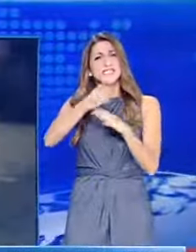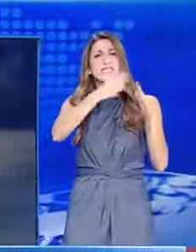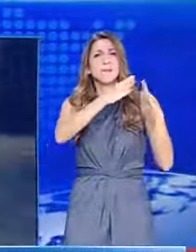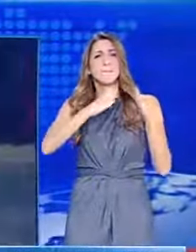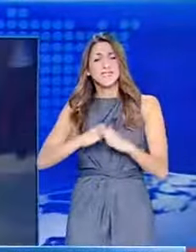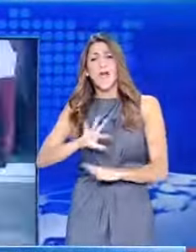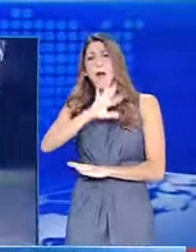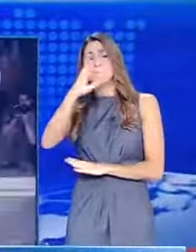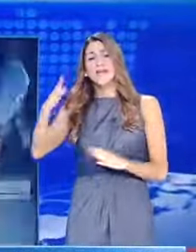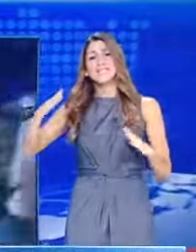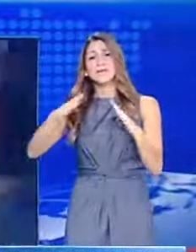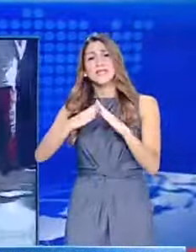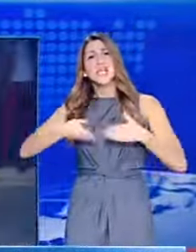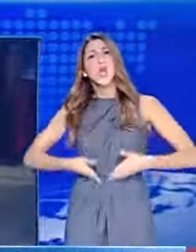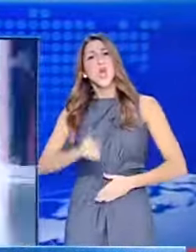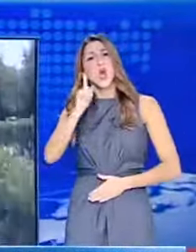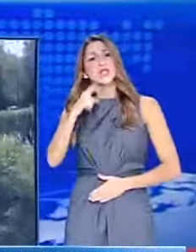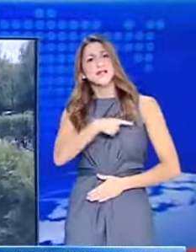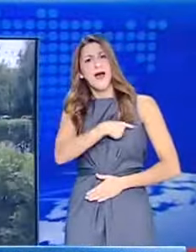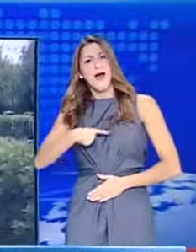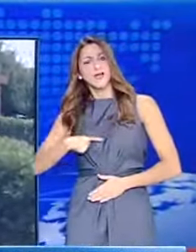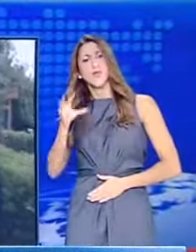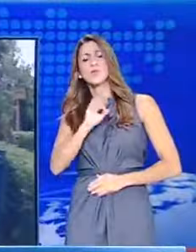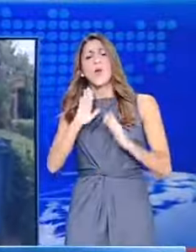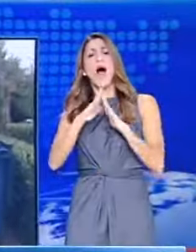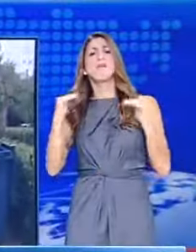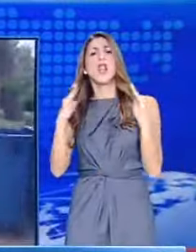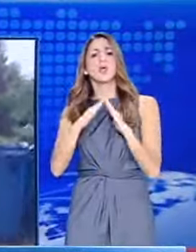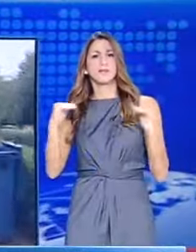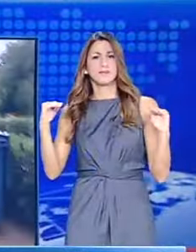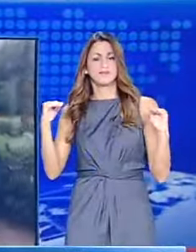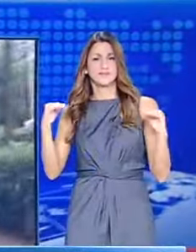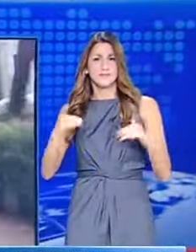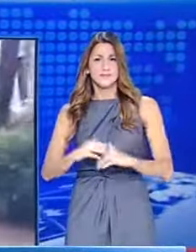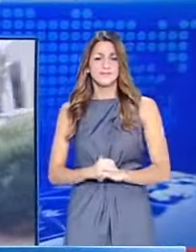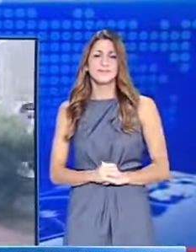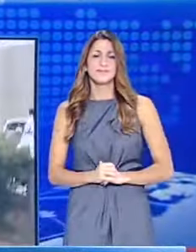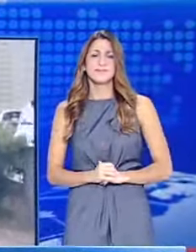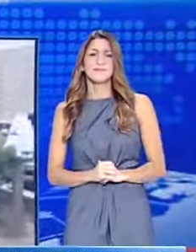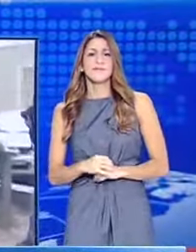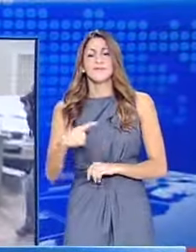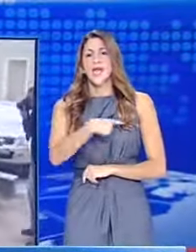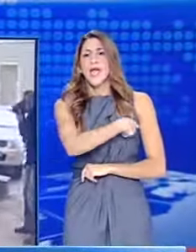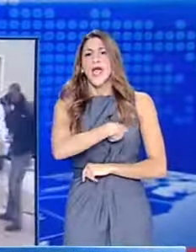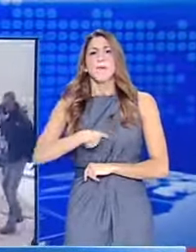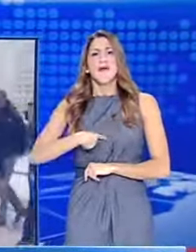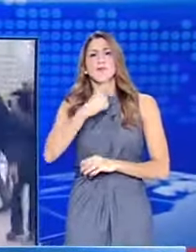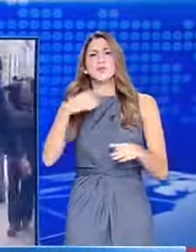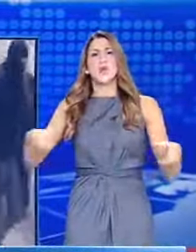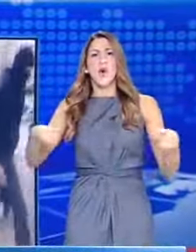ουρανίας τους αμπελόκηπους προθεσμία για να απολογηθεί σήμερα δευτέρα πήρε ο πυρηνάρχης περάματος ο οποίος κατηγορείται